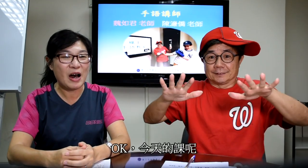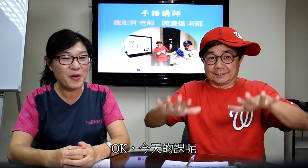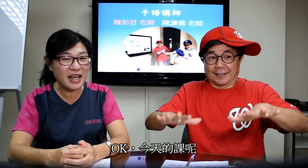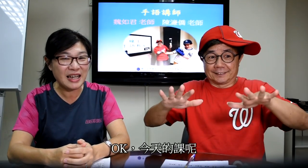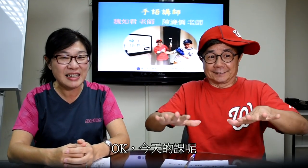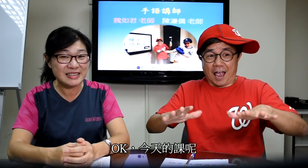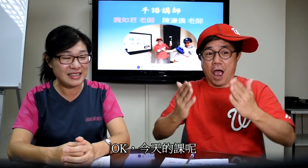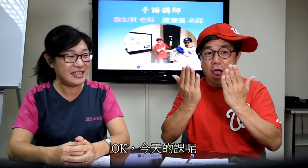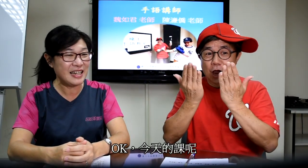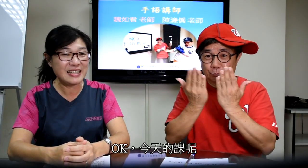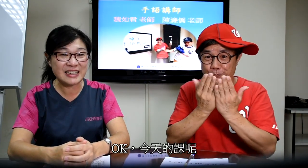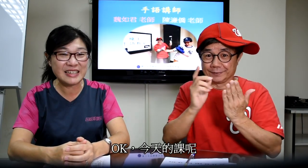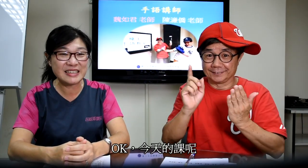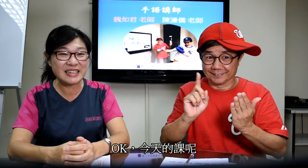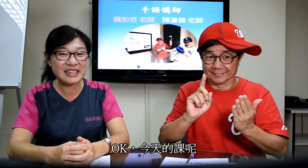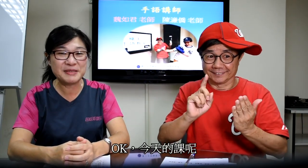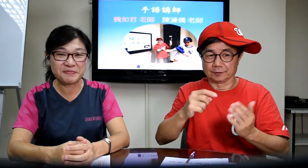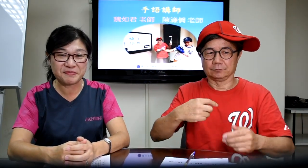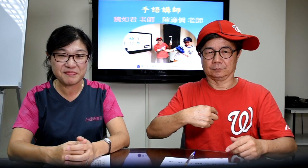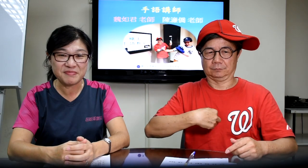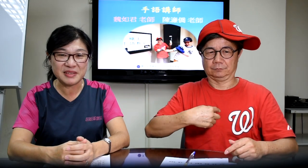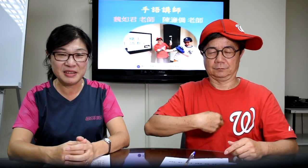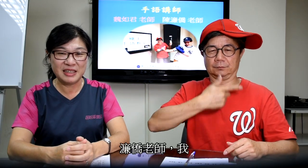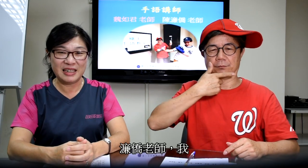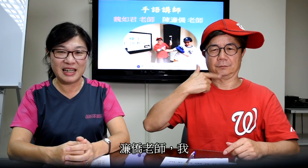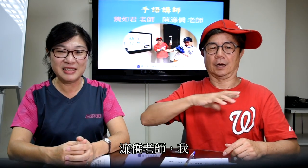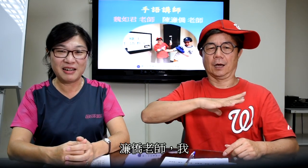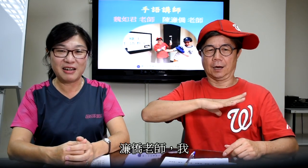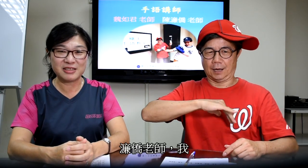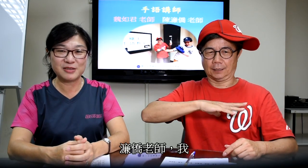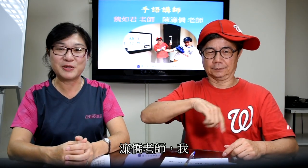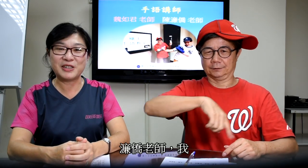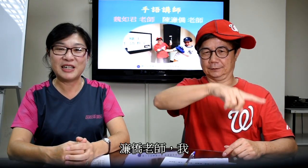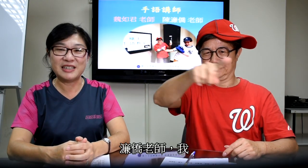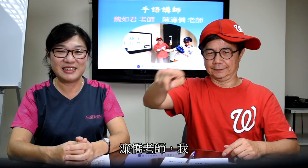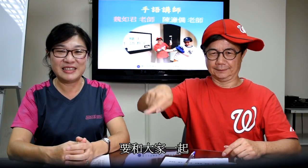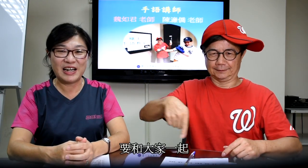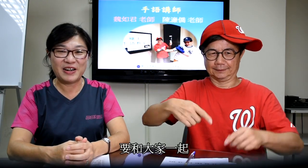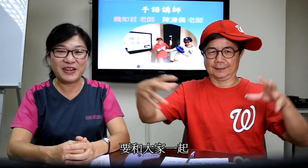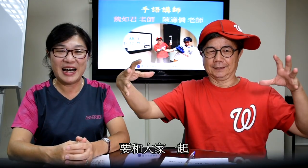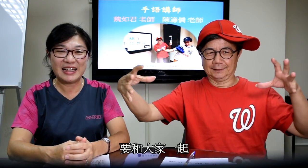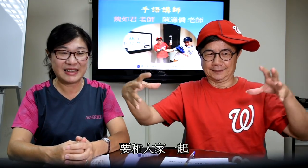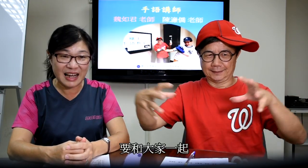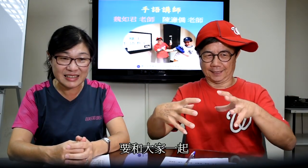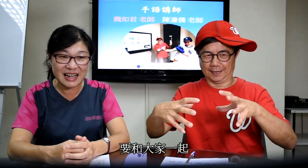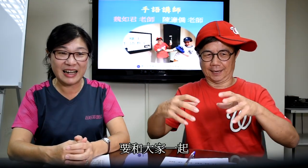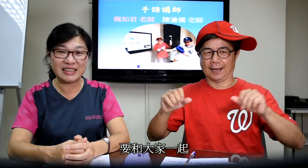OK， 今天的课呢，连桥老师我要和大家一